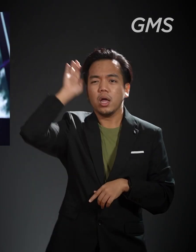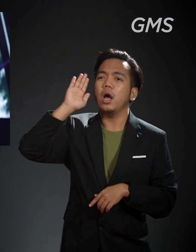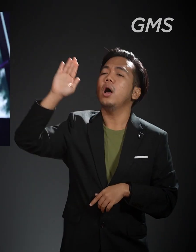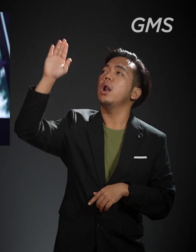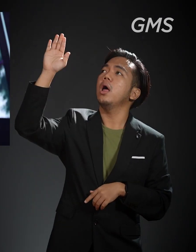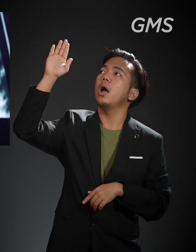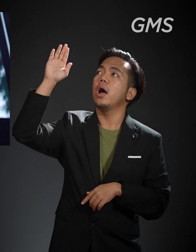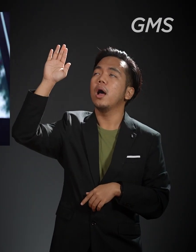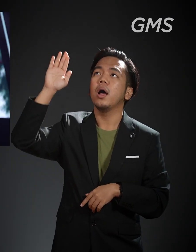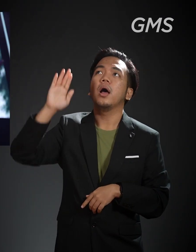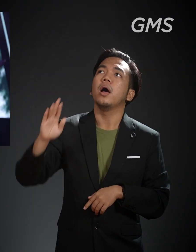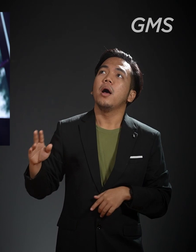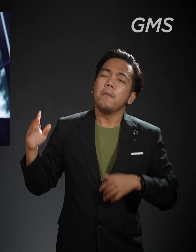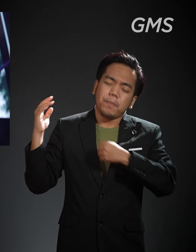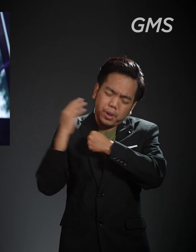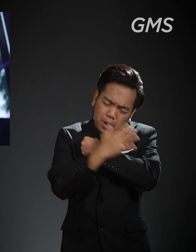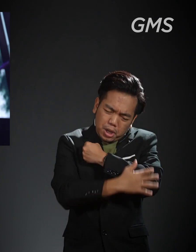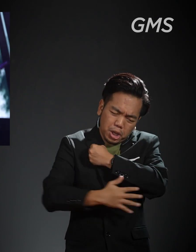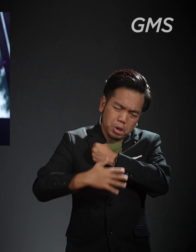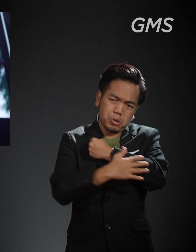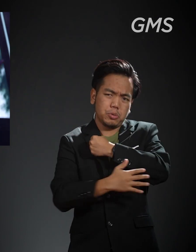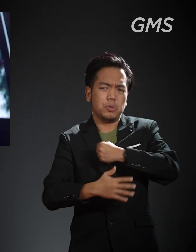Yesus Allah